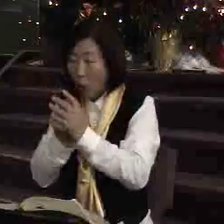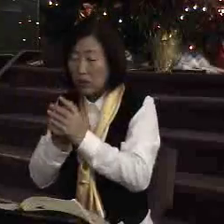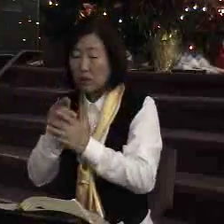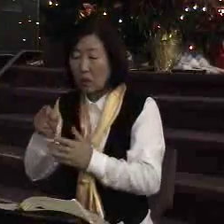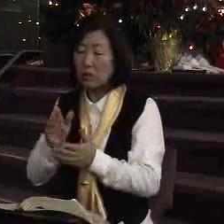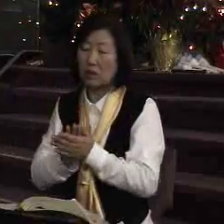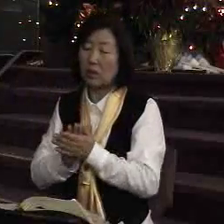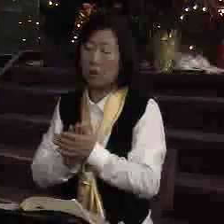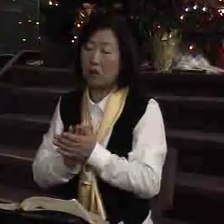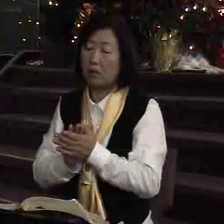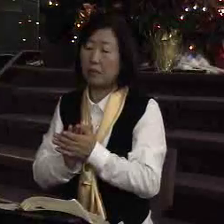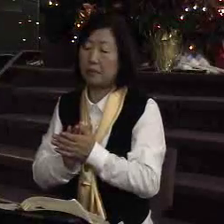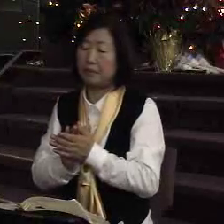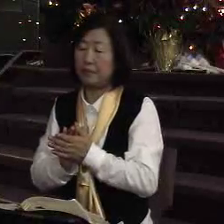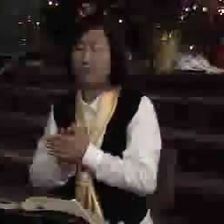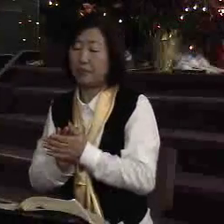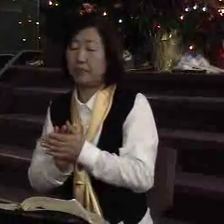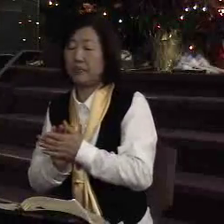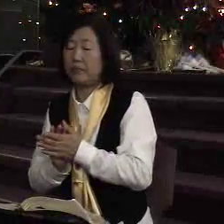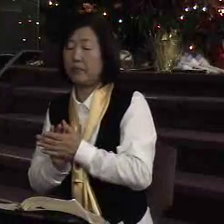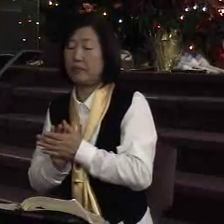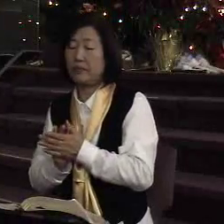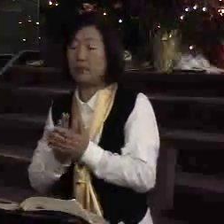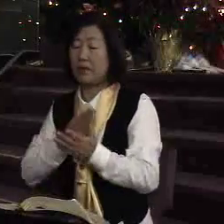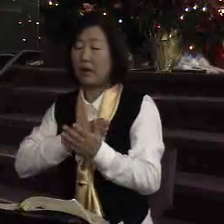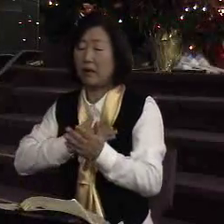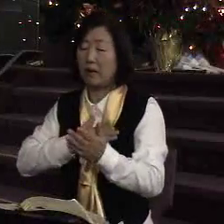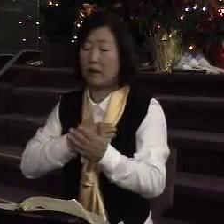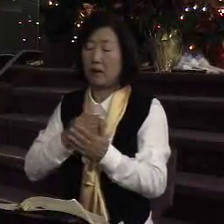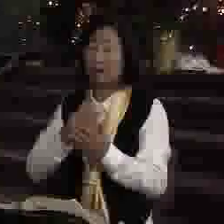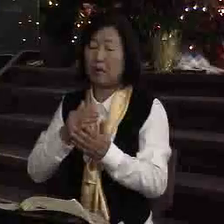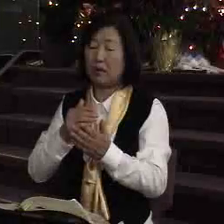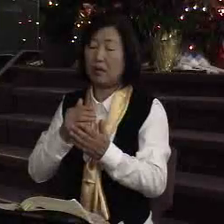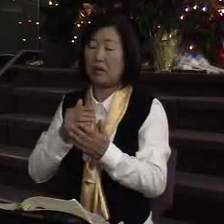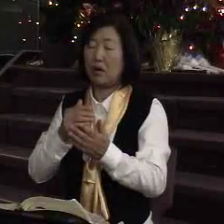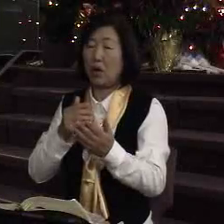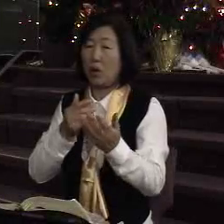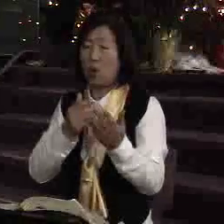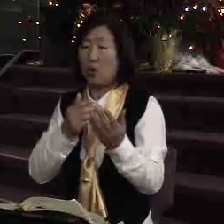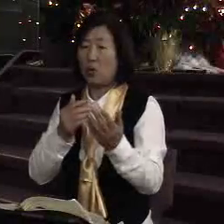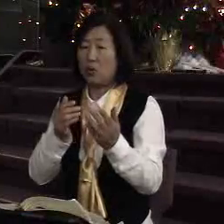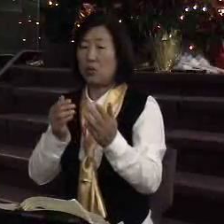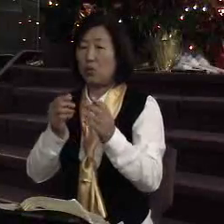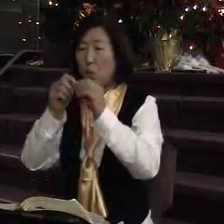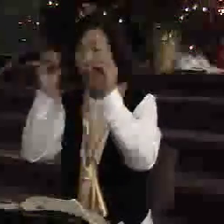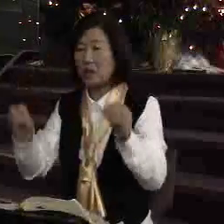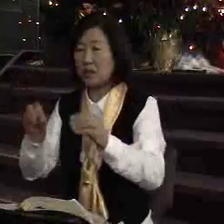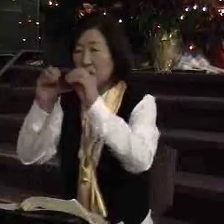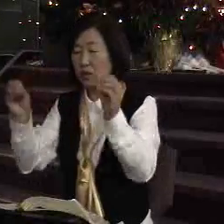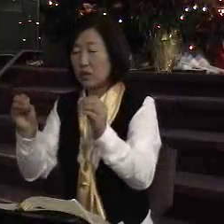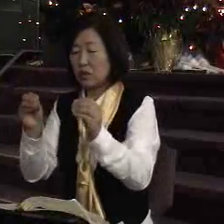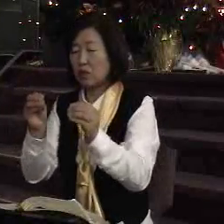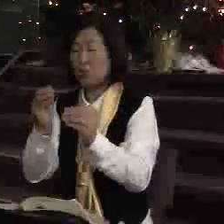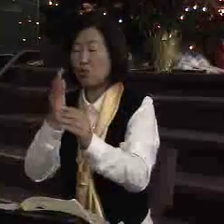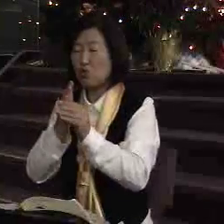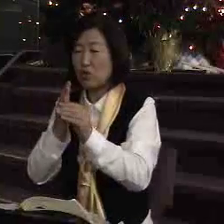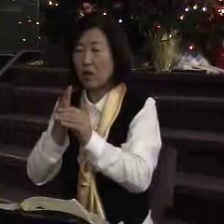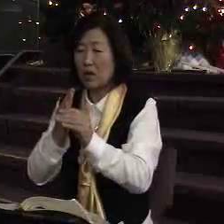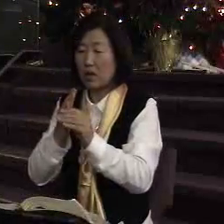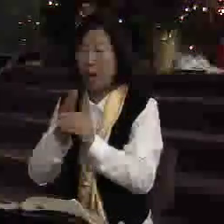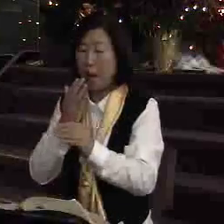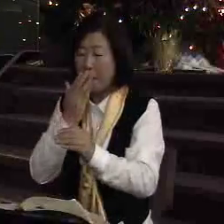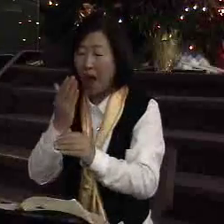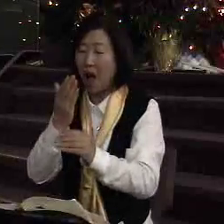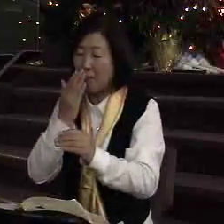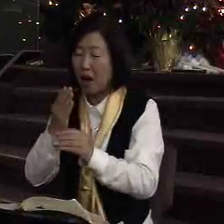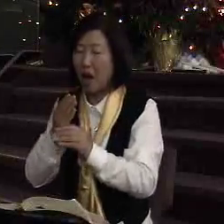I was. That's who I was. 내가 내 그 동지들 중에 가장 차세대 지도자들 중에 가망이